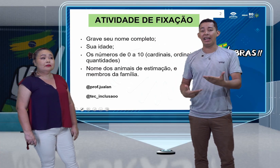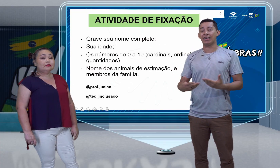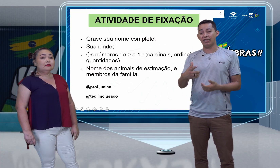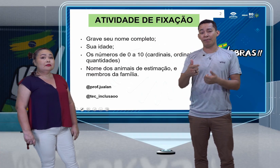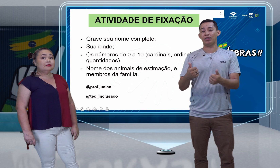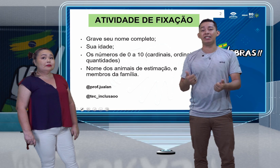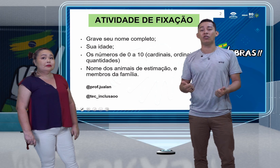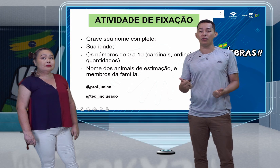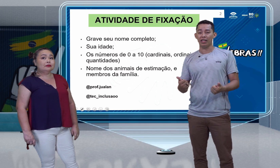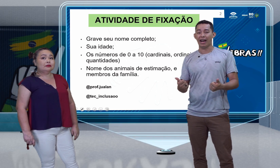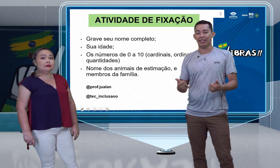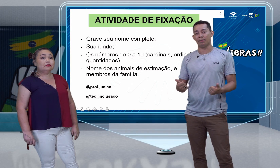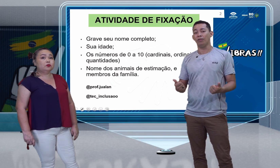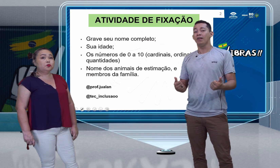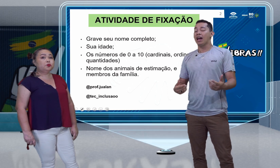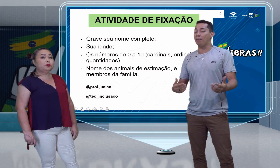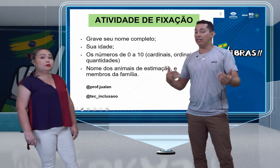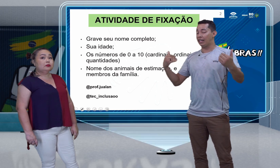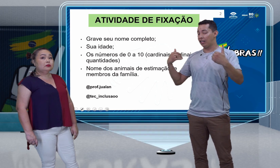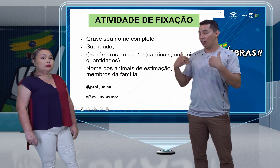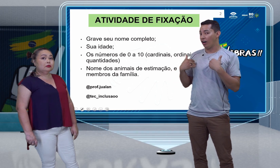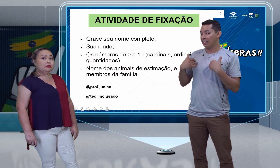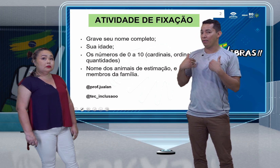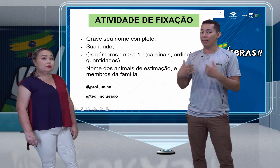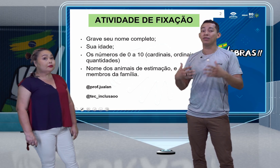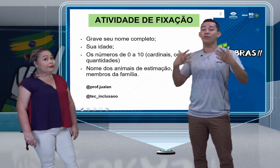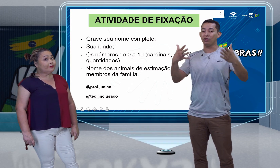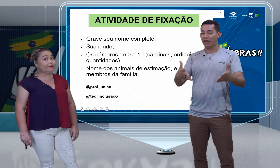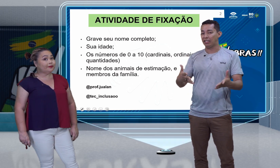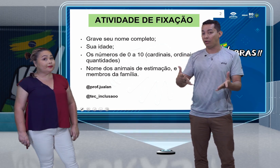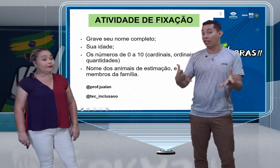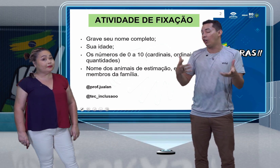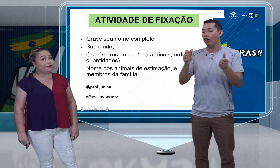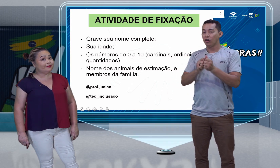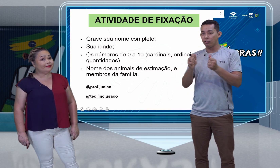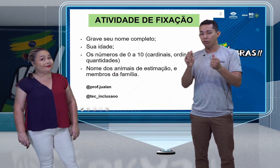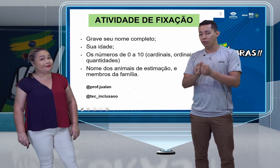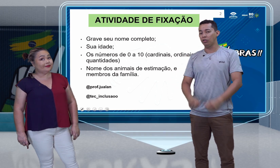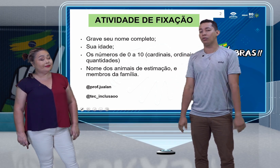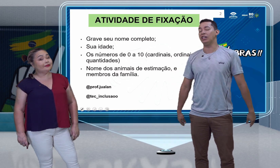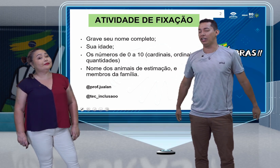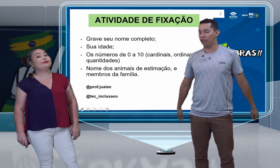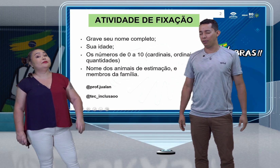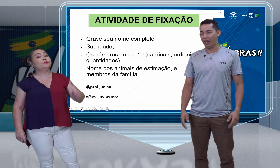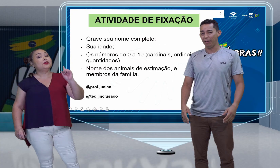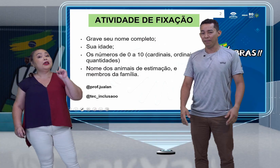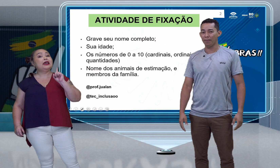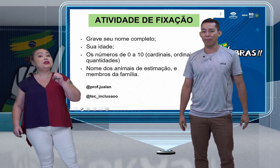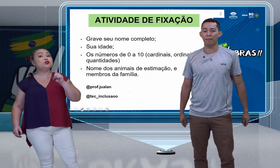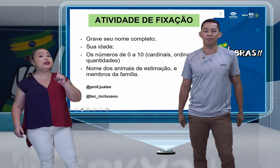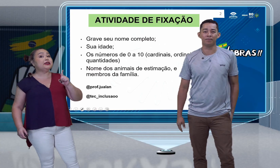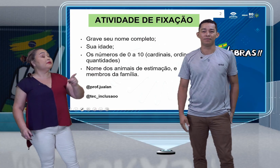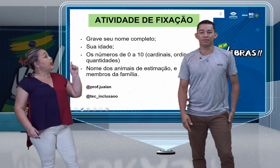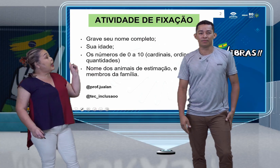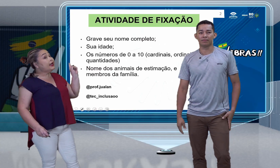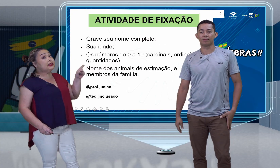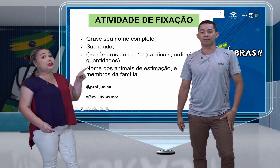a gente vai poder se comunicar, tá bom? A maneira que nós saberemos que vocês estão aqui, ó, juntinho com a gente, tudo bem? É isso aí.